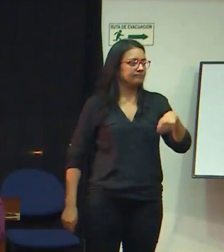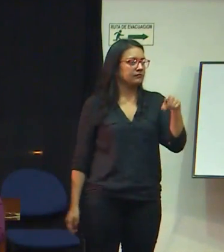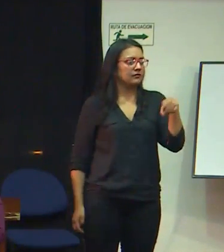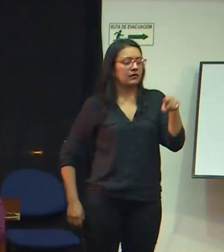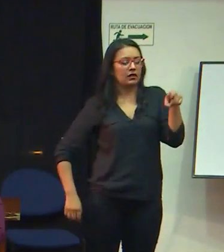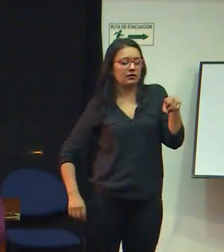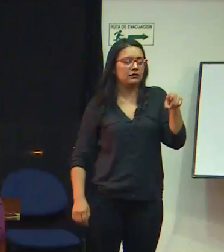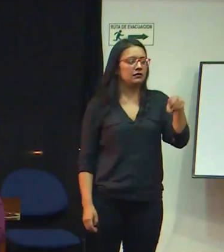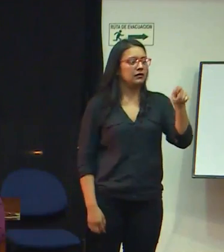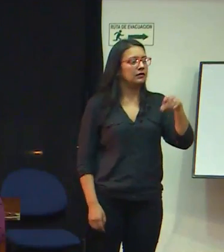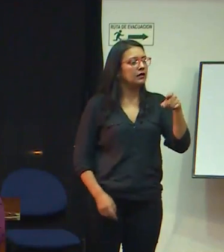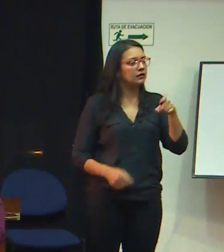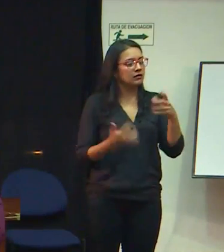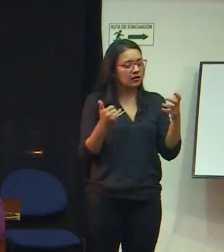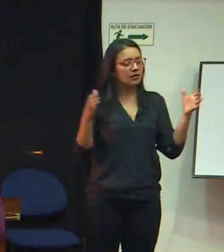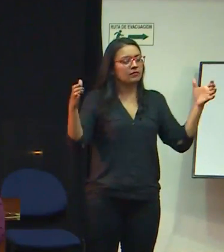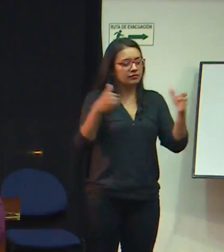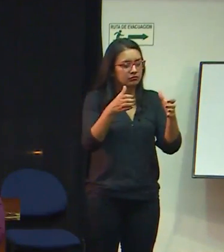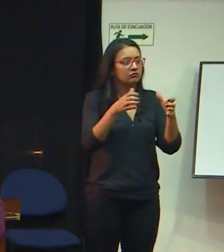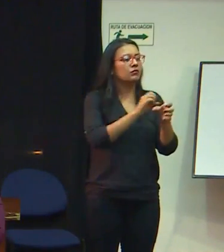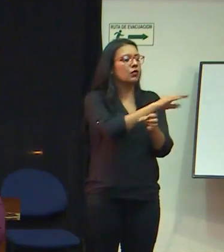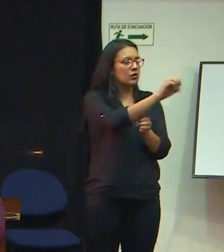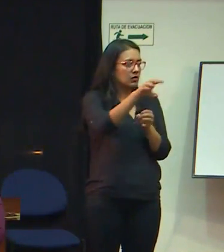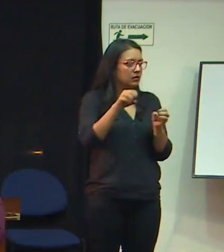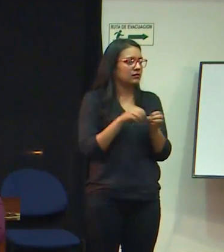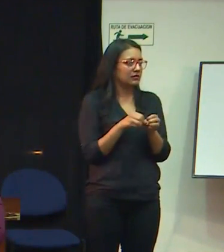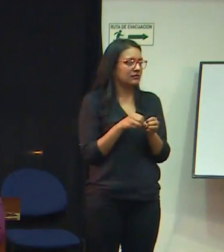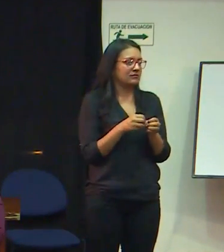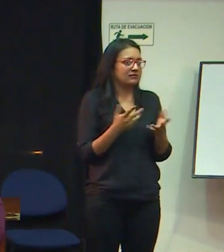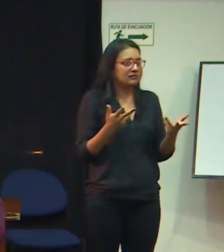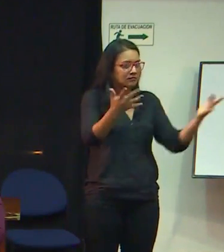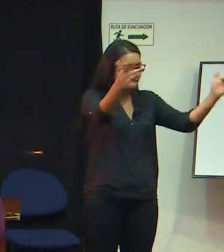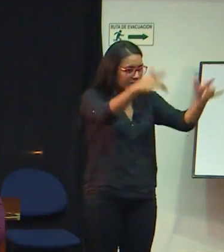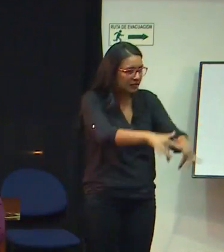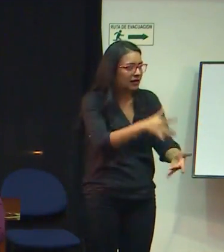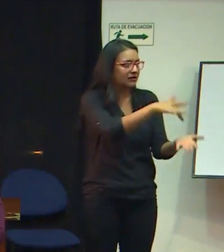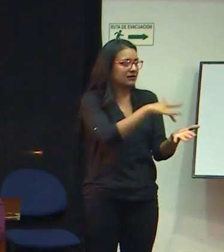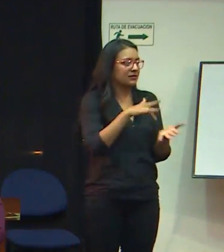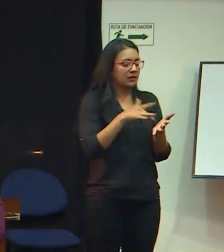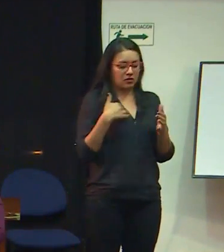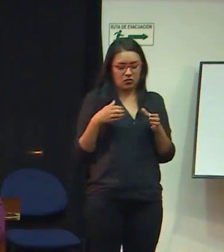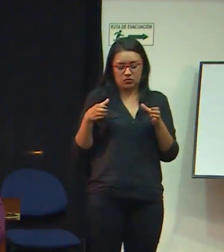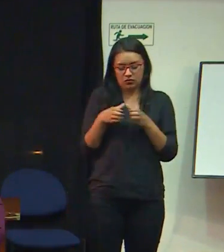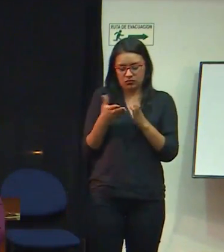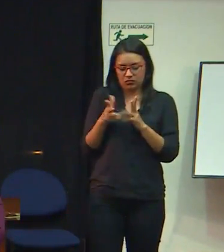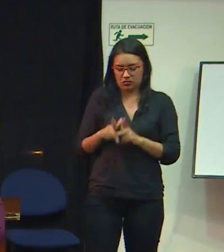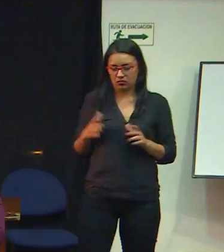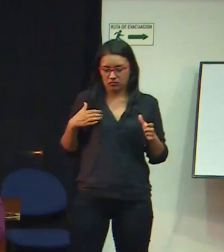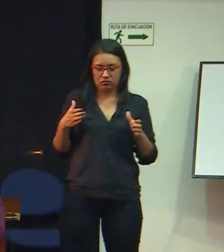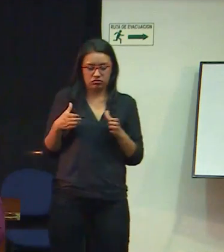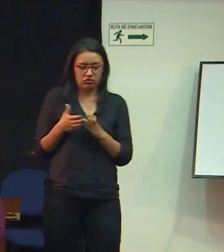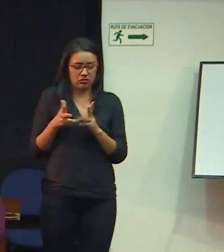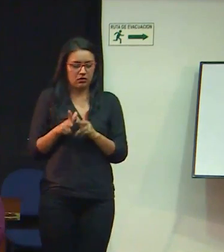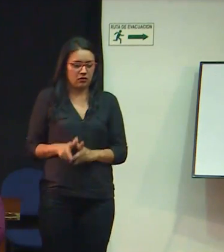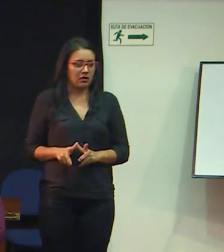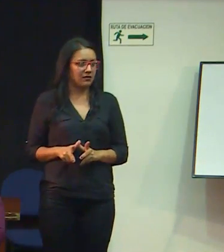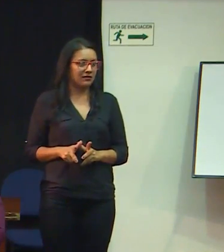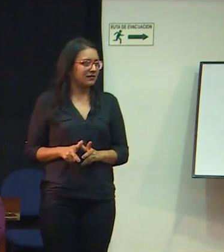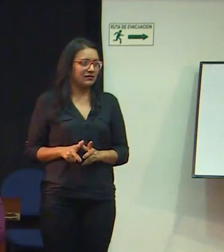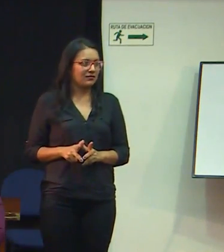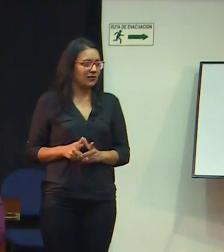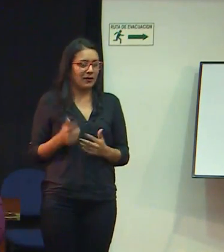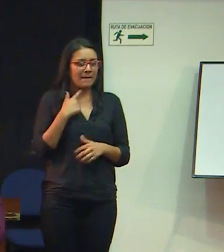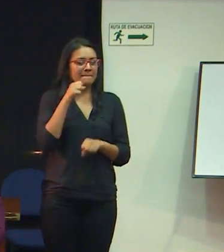se participe, digamos, esta población, porque pues como nosotros decimos, el movimiento estudiantil no ha